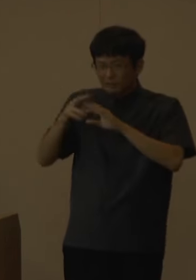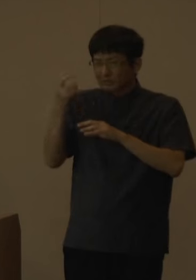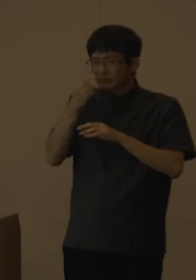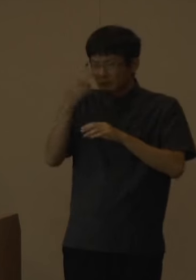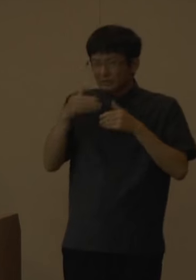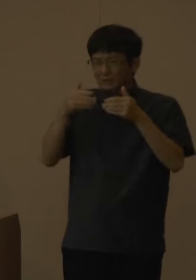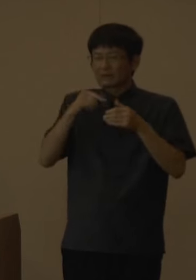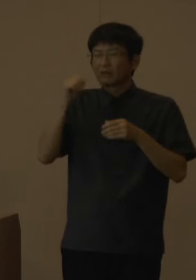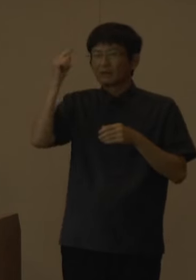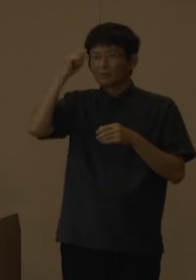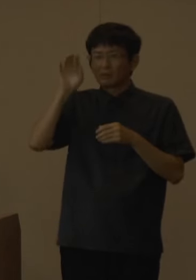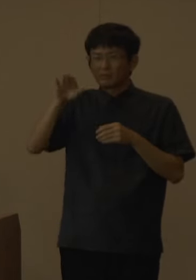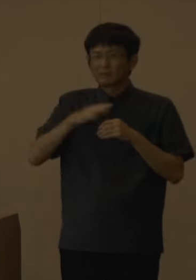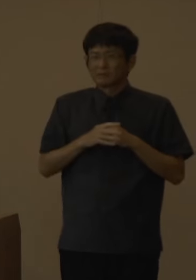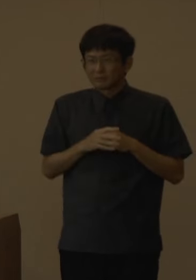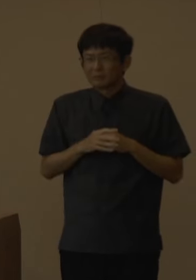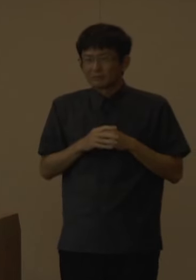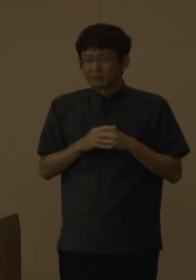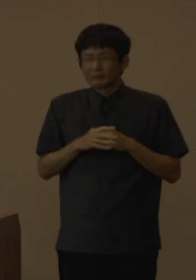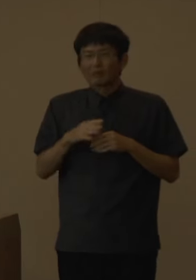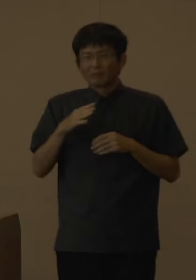はい、